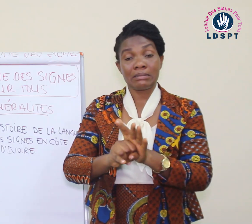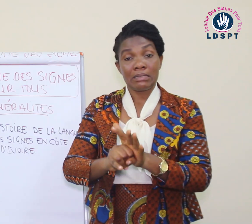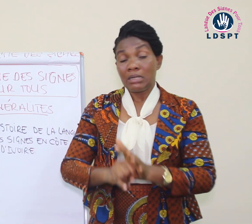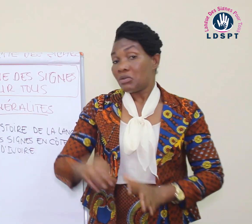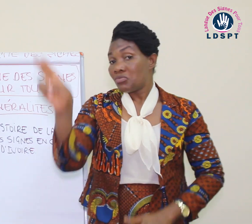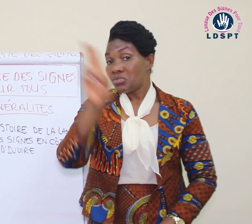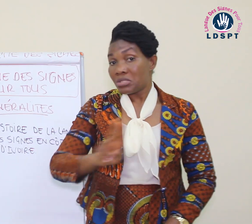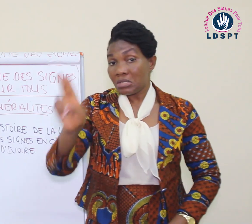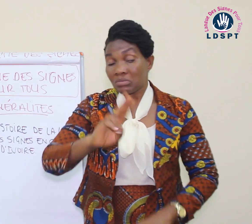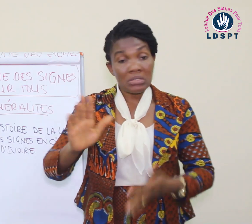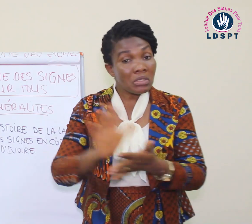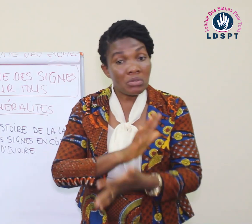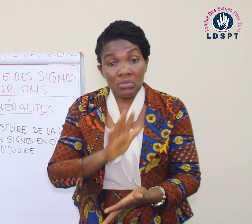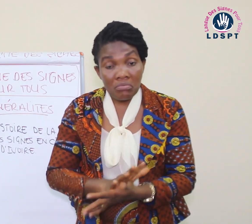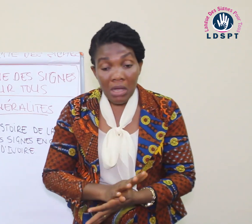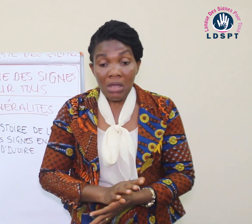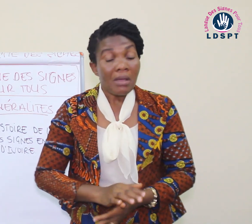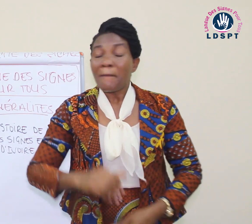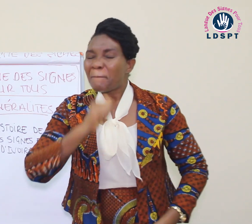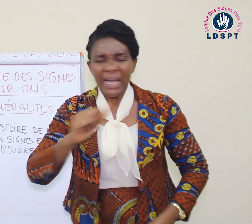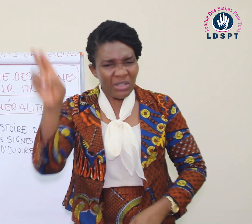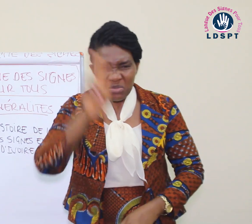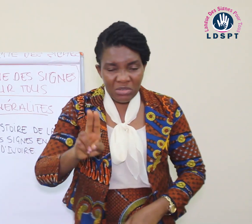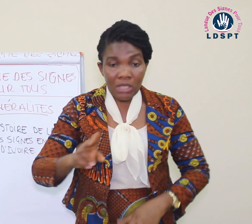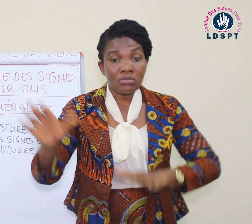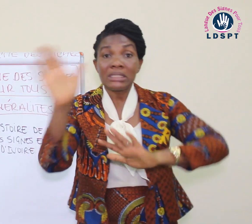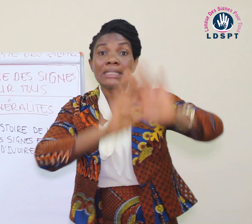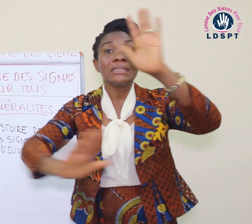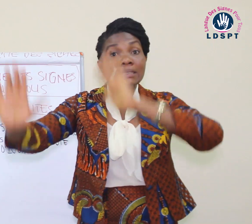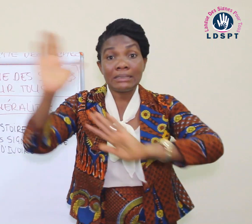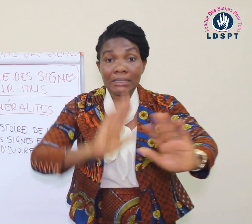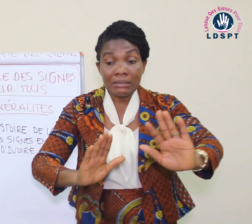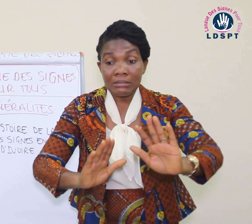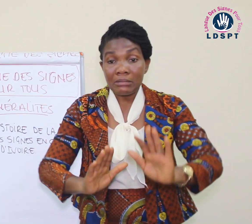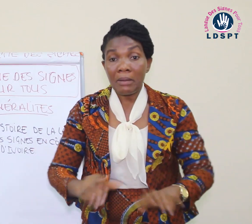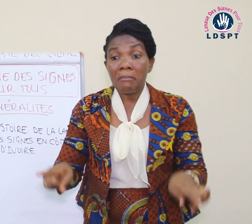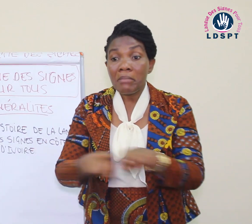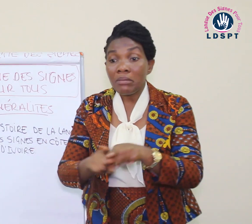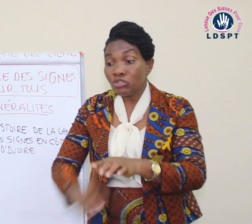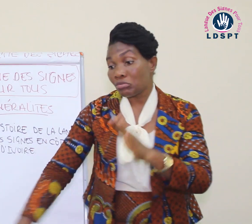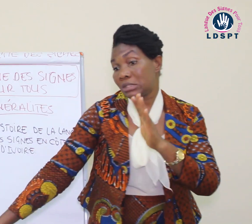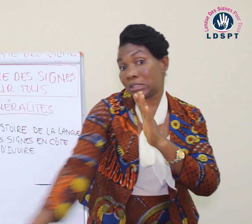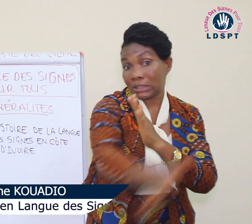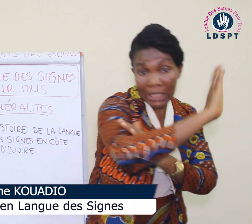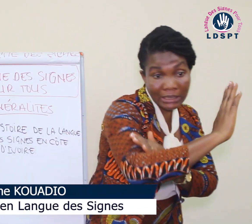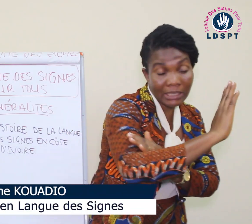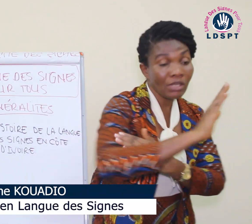usage sur le continent et jusqu'à congédier sans foi ni loi tous